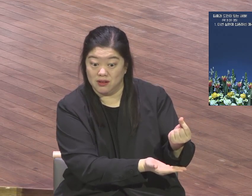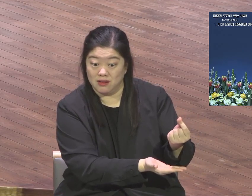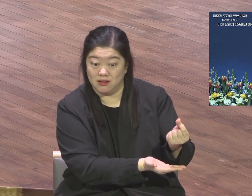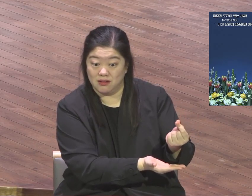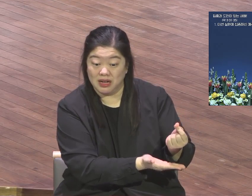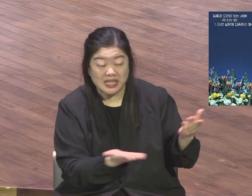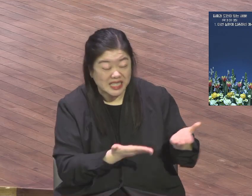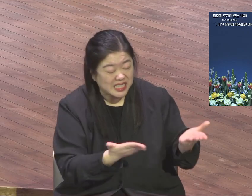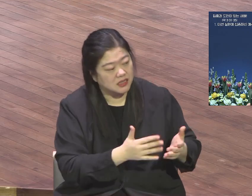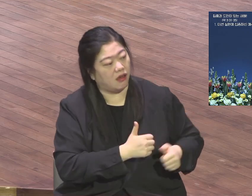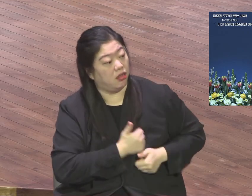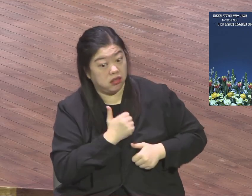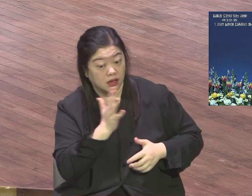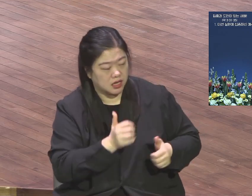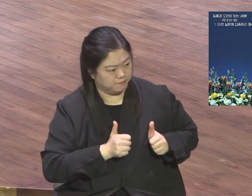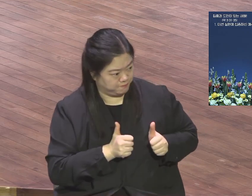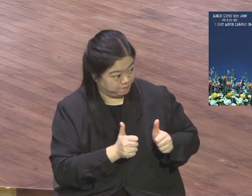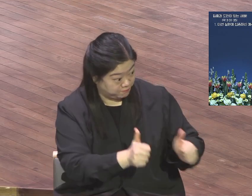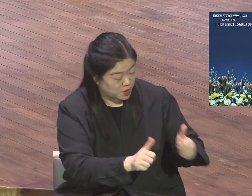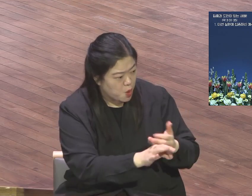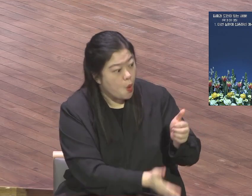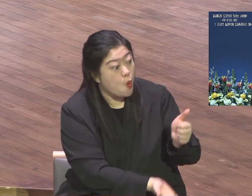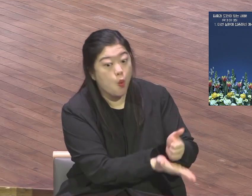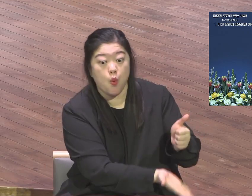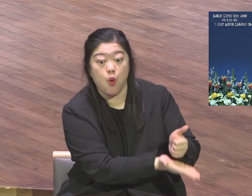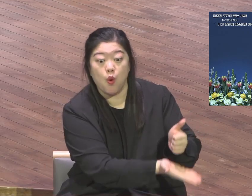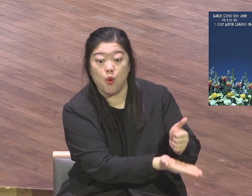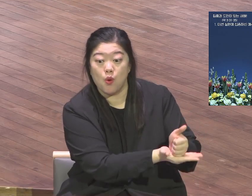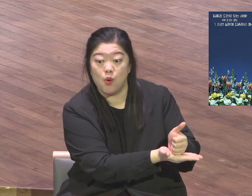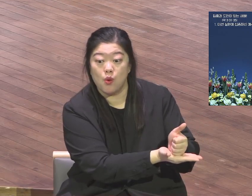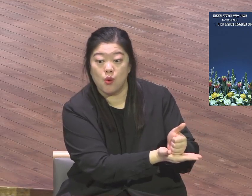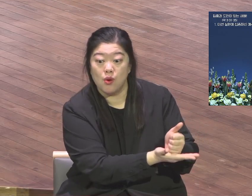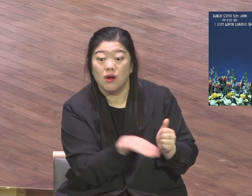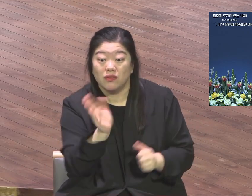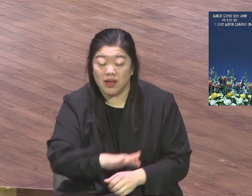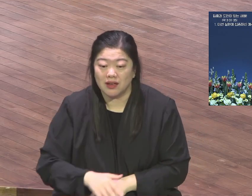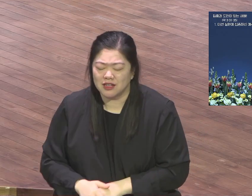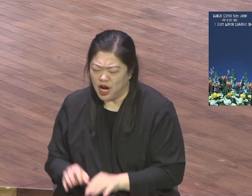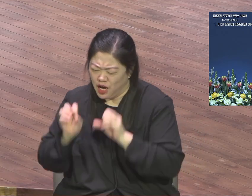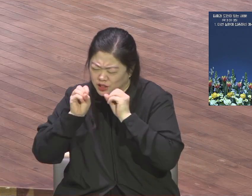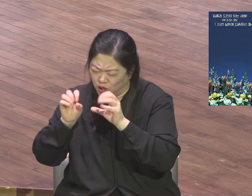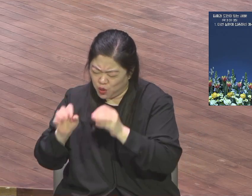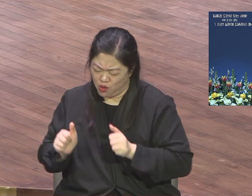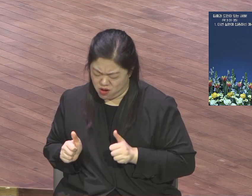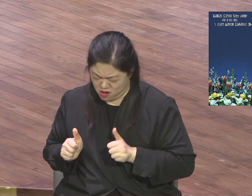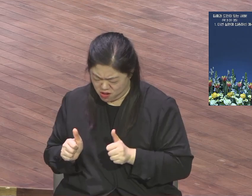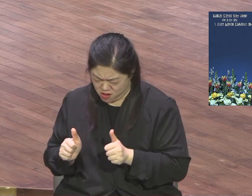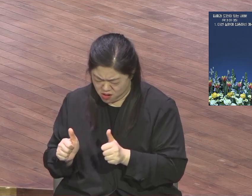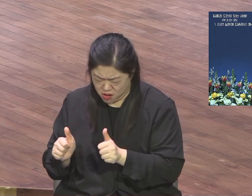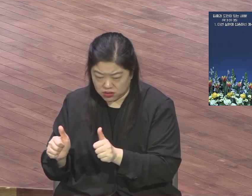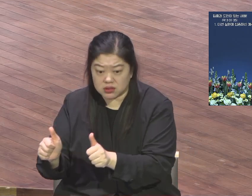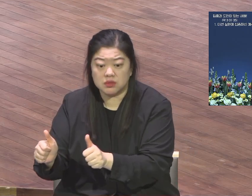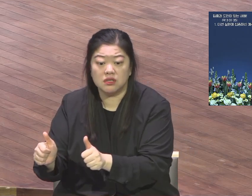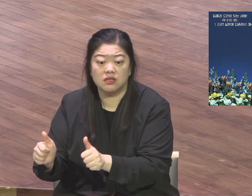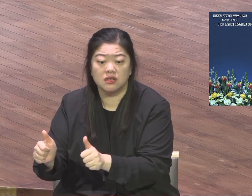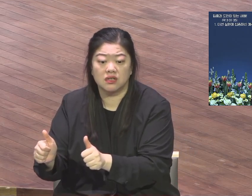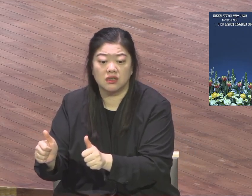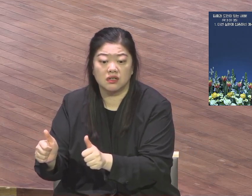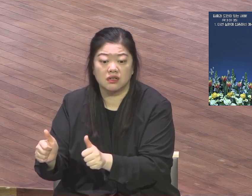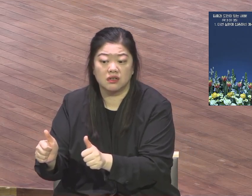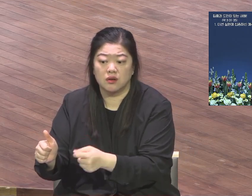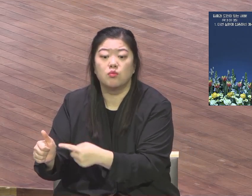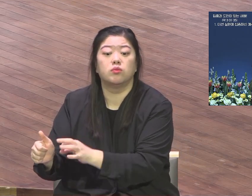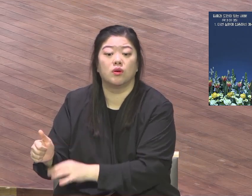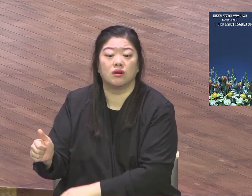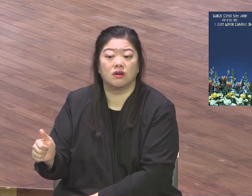그런데 하나님의 나라를 위해서 천국 복음을 위해서 미친 듯이 열심히